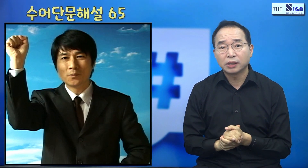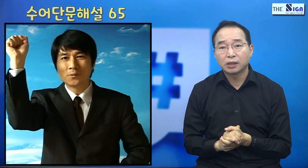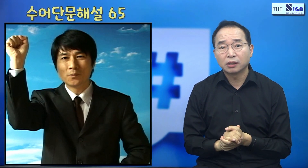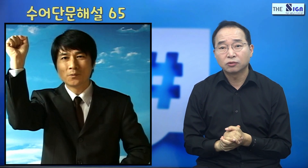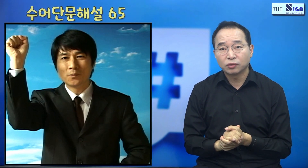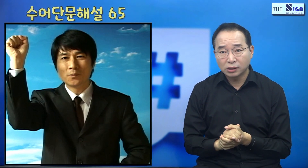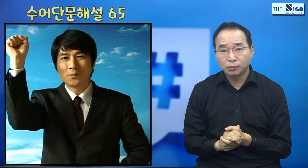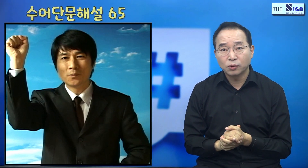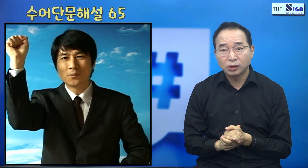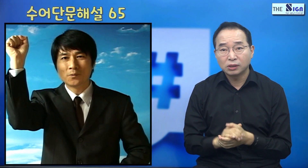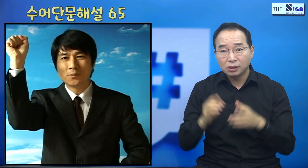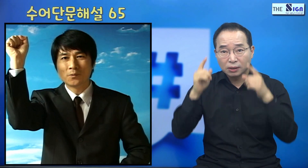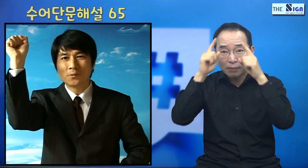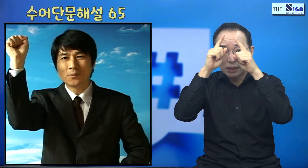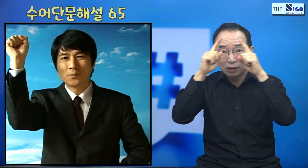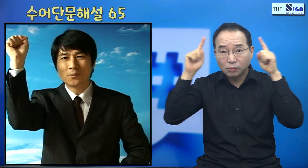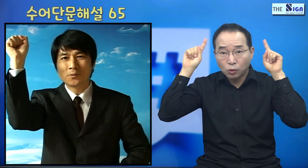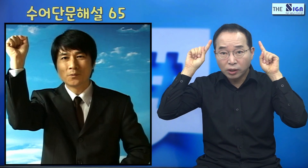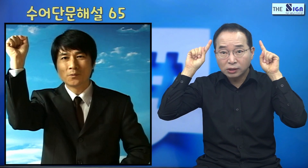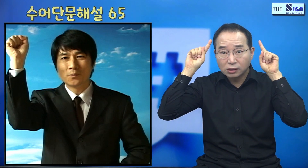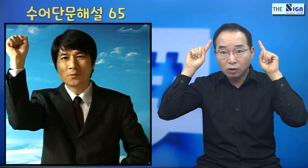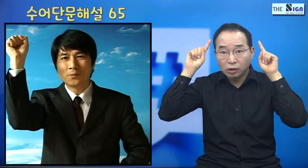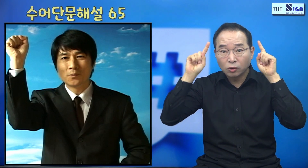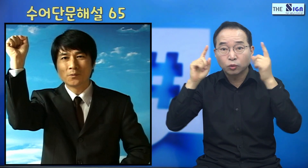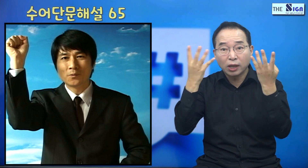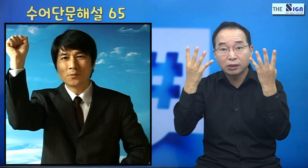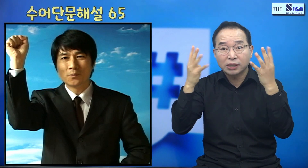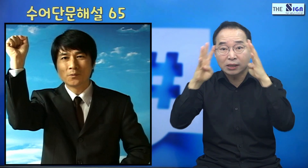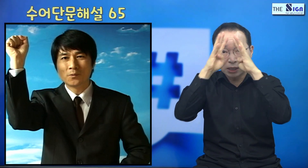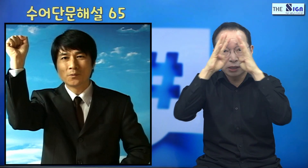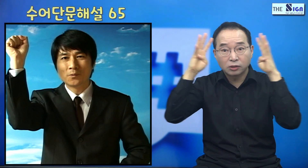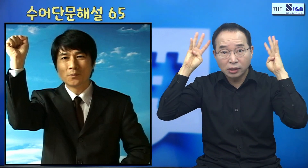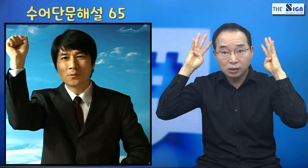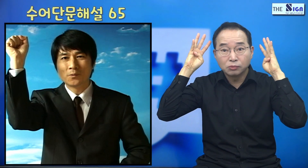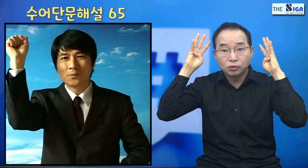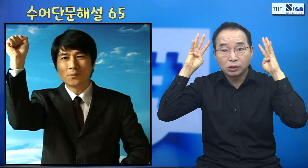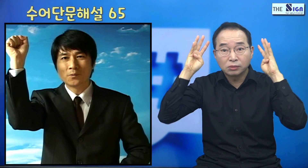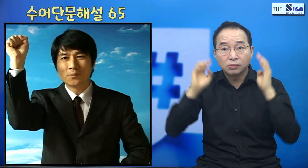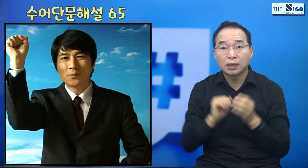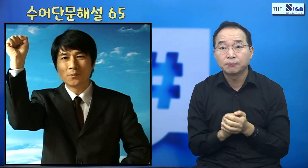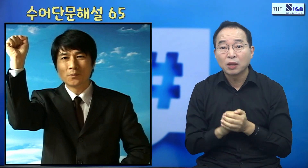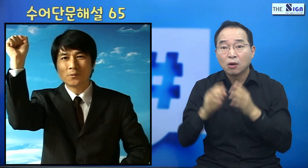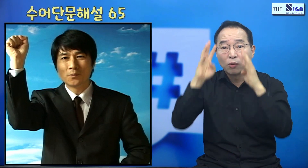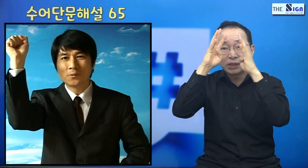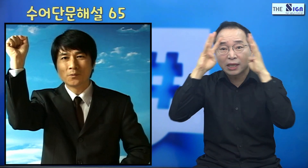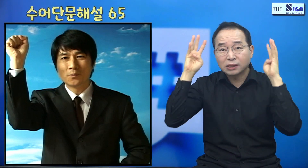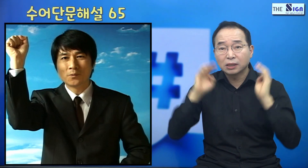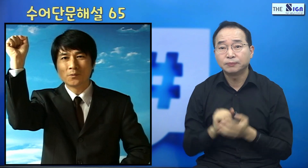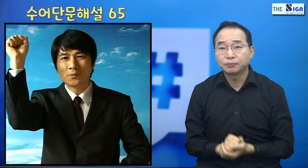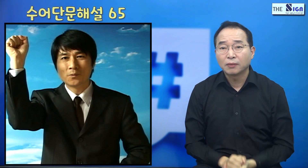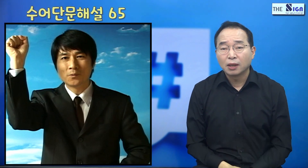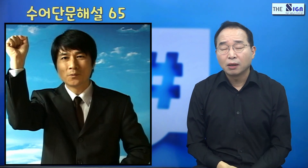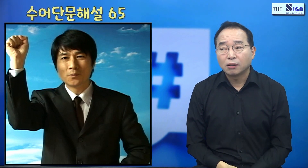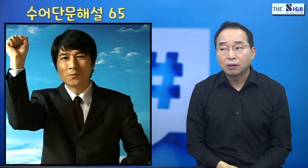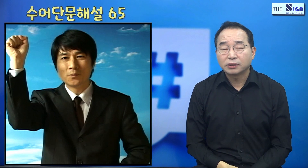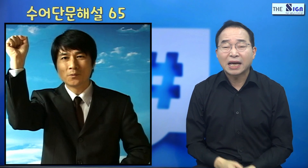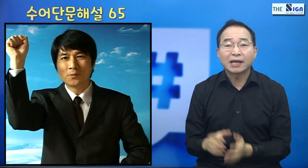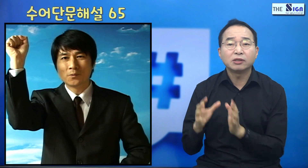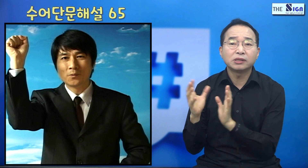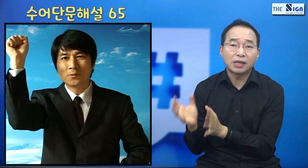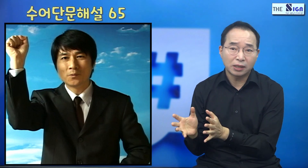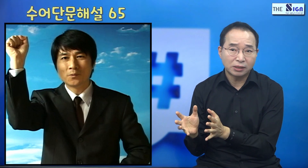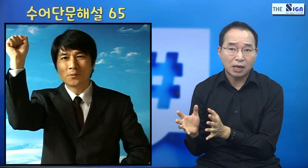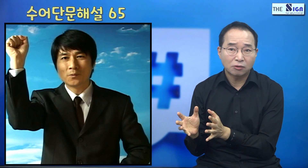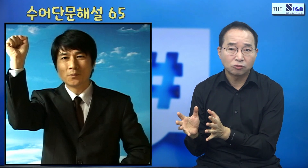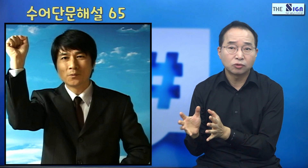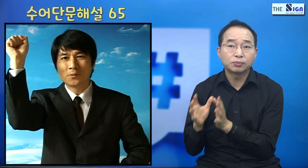수와에 이제 두 가지 표현이 많이 있습니다. 이렇게 쓰는 거 있고 또 하나는 사자를 내서 하시는 분도 있습니다. 원래 사자는